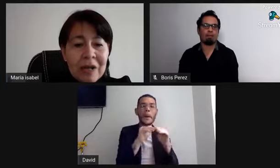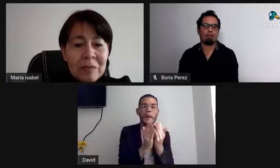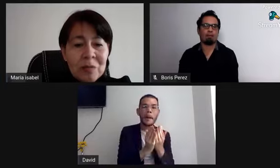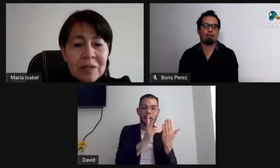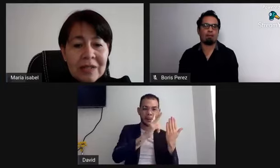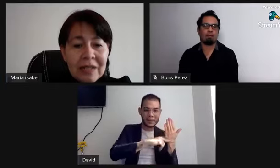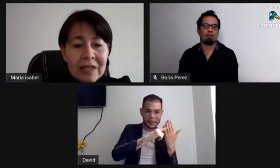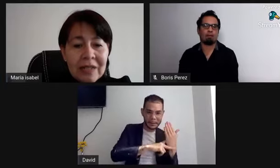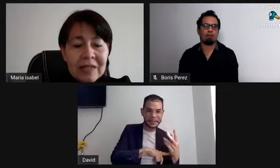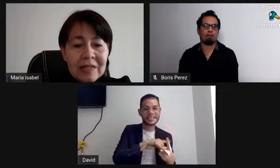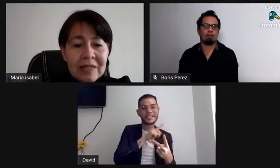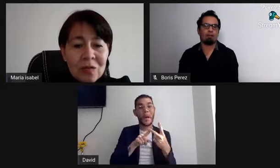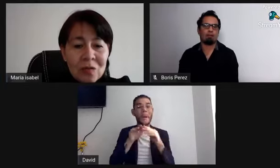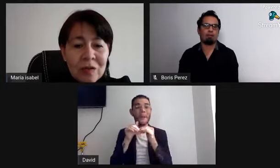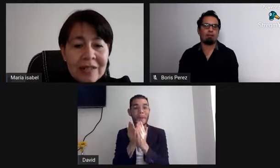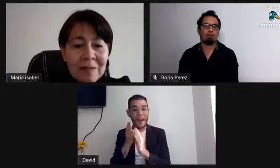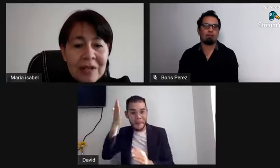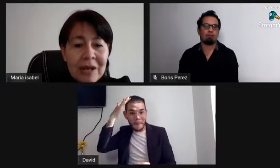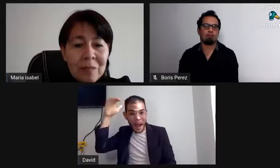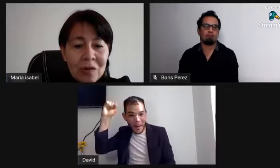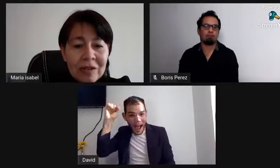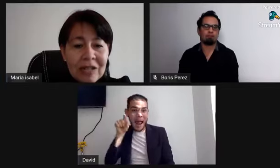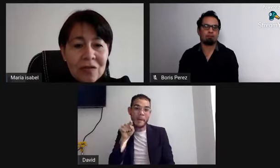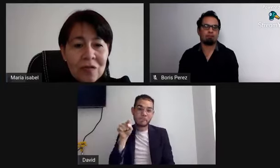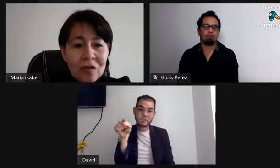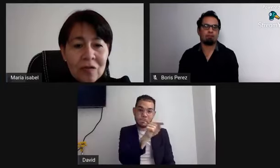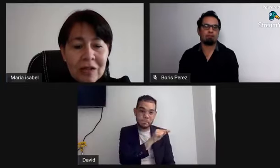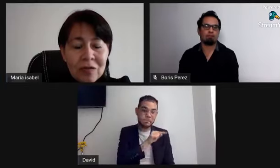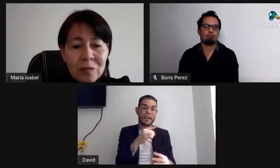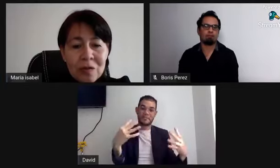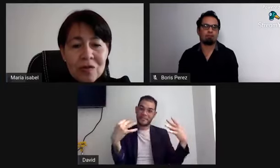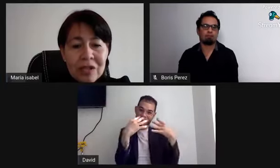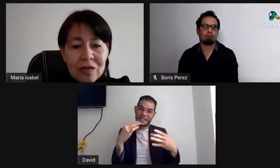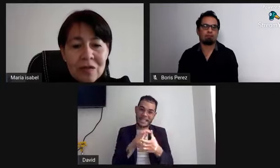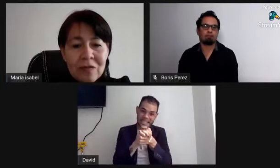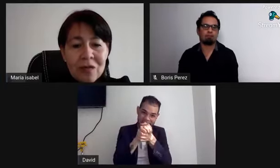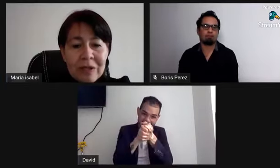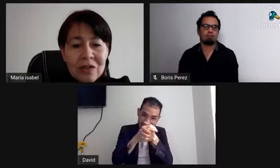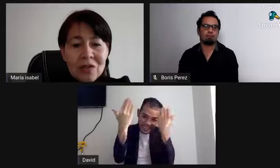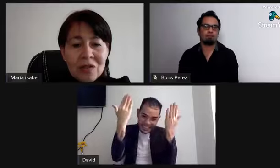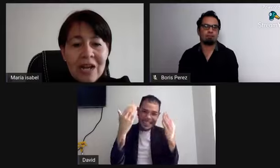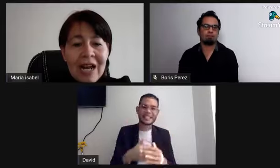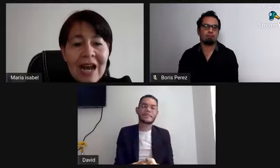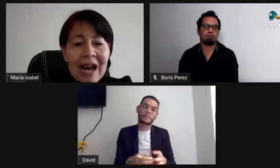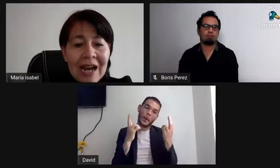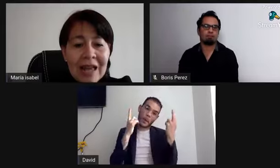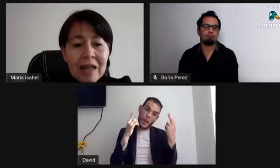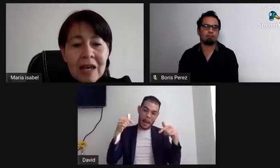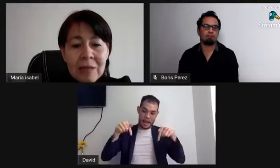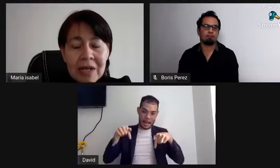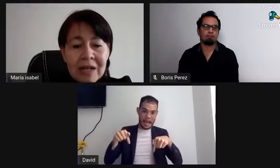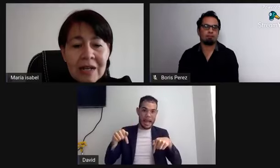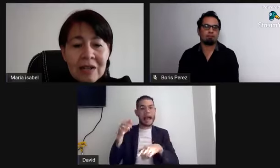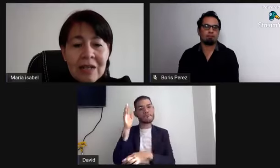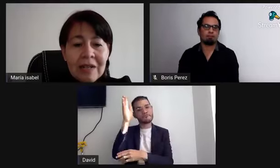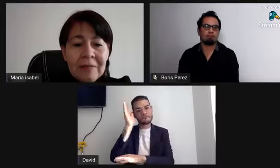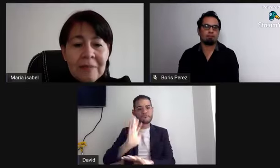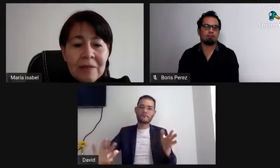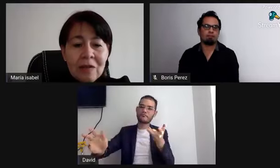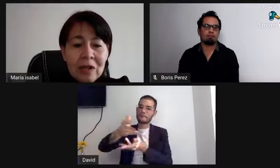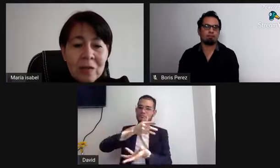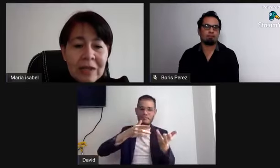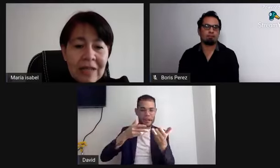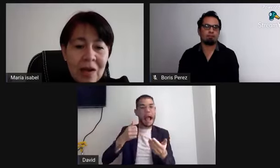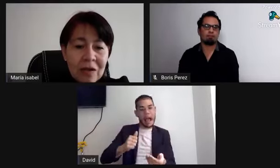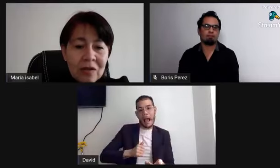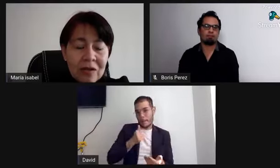hoy. Esperamos pues que estas tertulias también aporten a su proceso de formación académica.